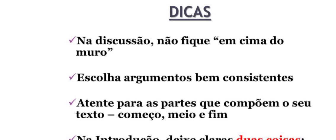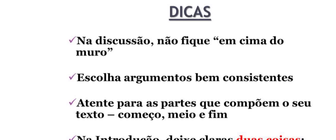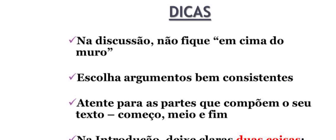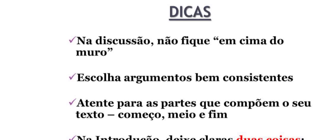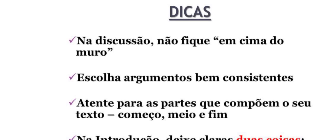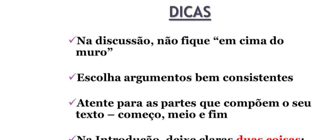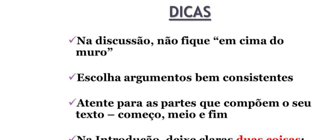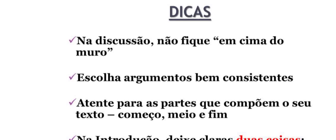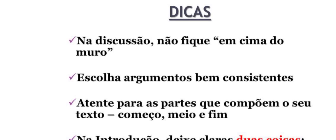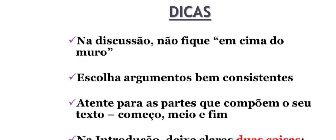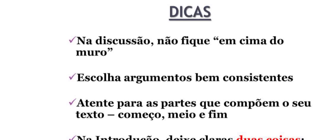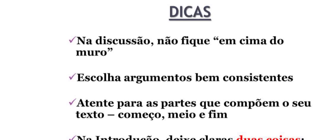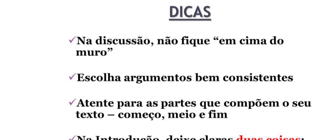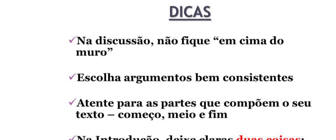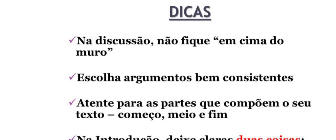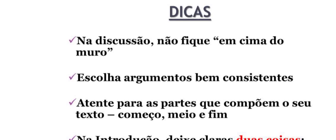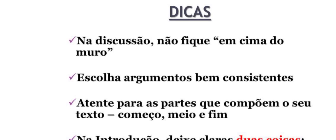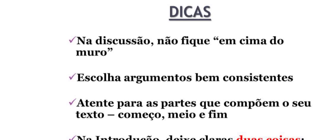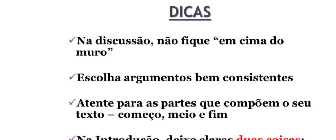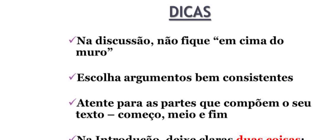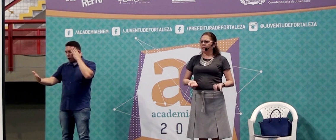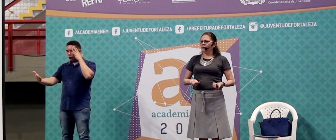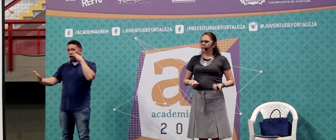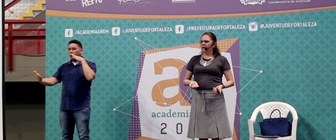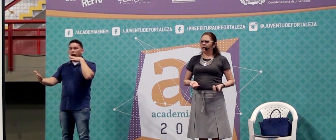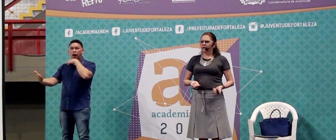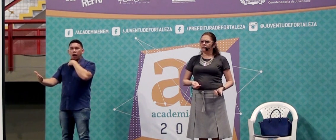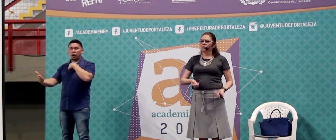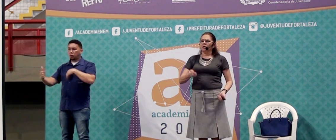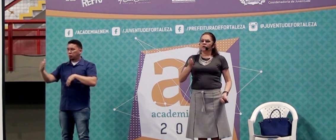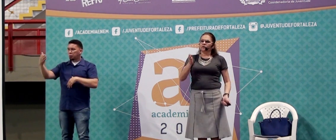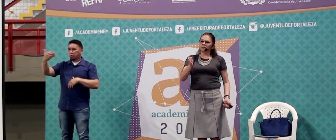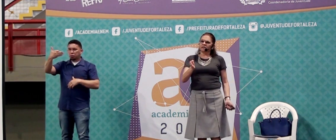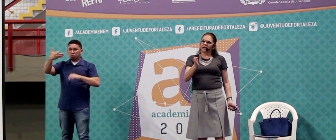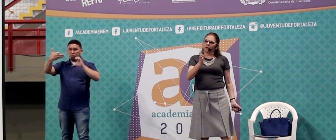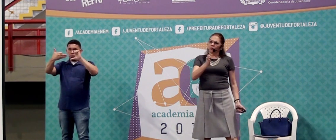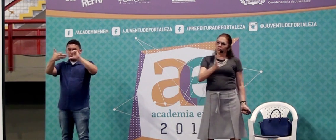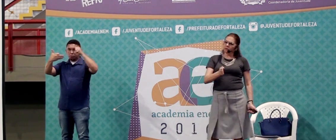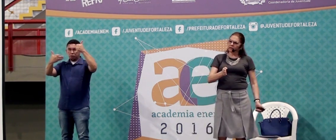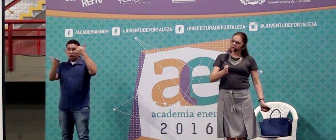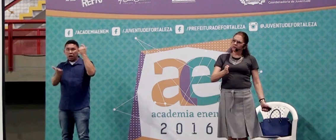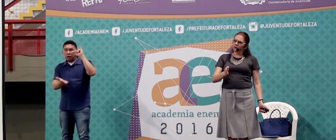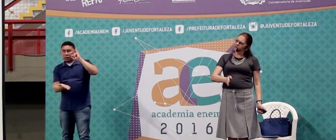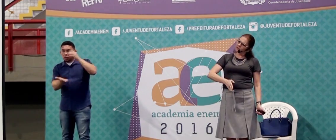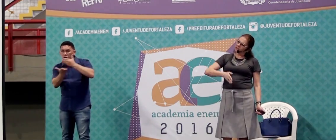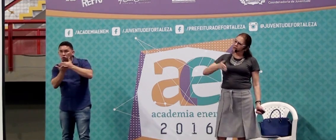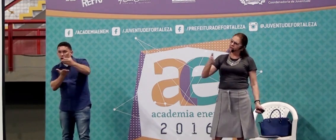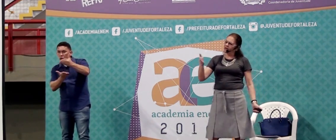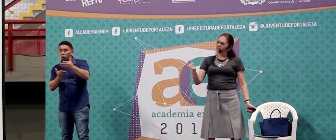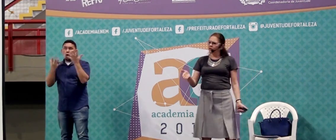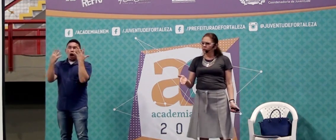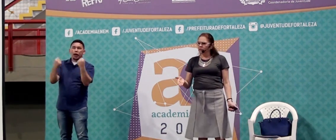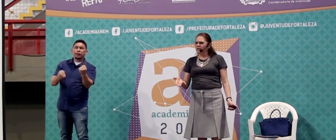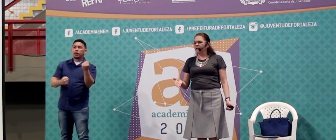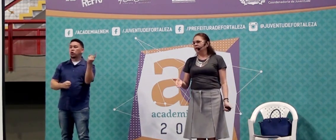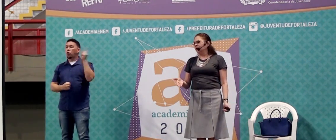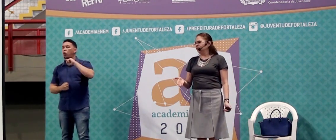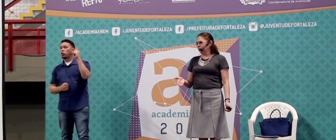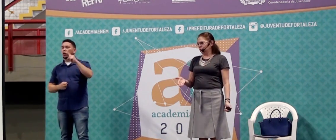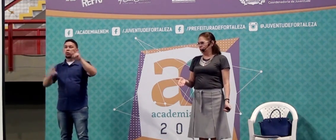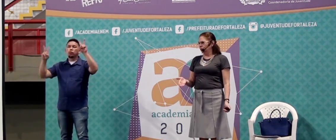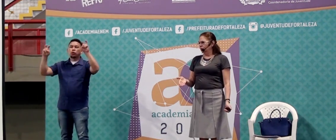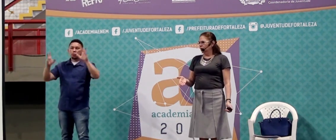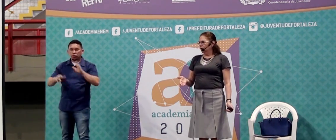precisa entender nitidamente, a partir do primeiro parágrafo, você é contra ou você é a favor